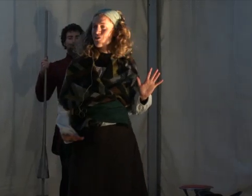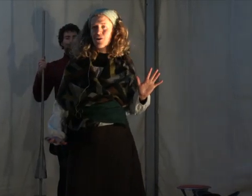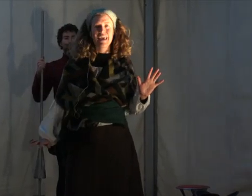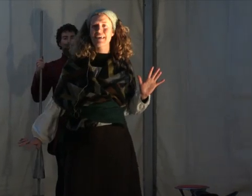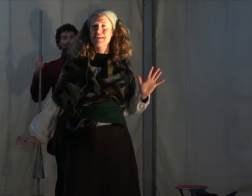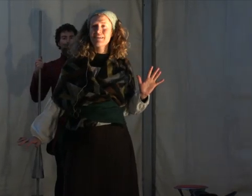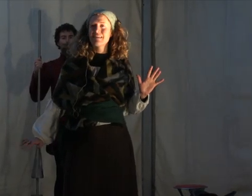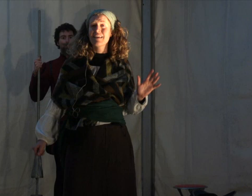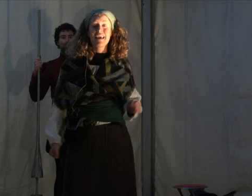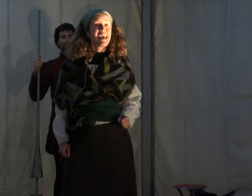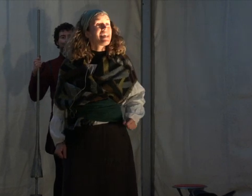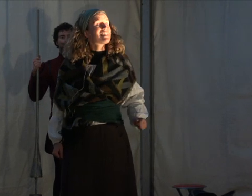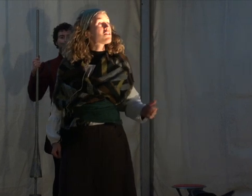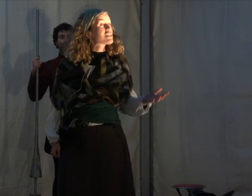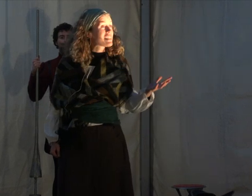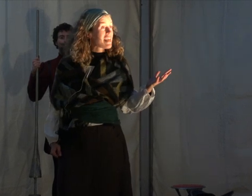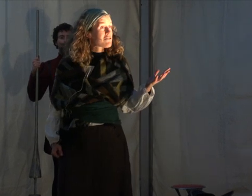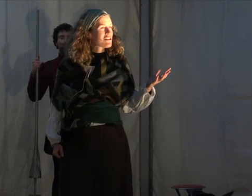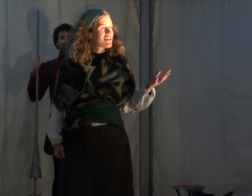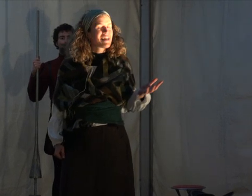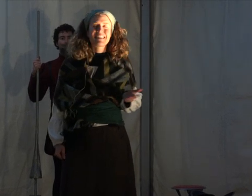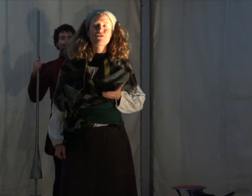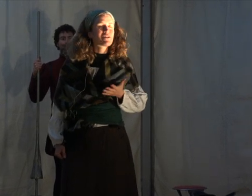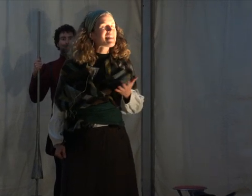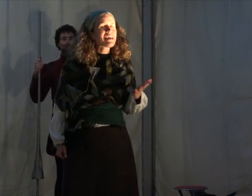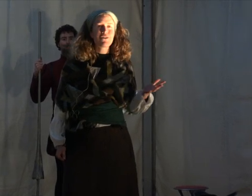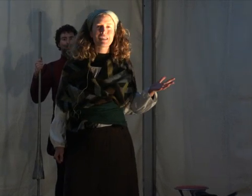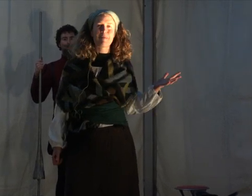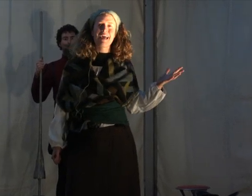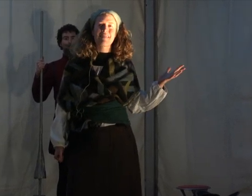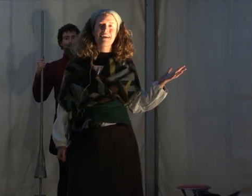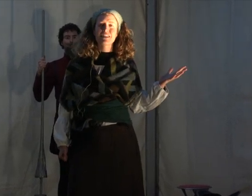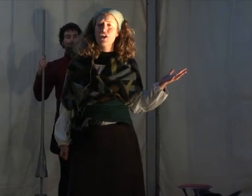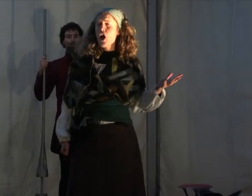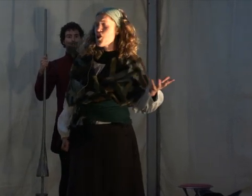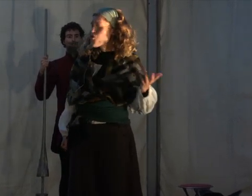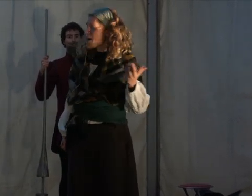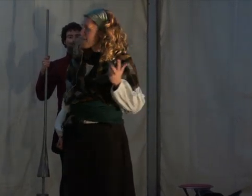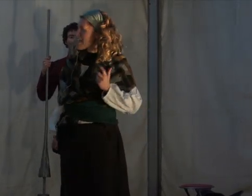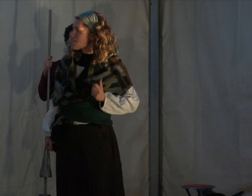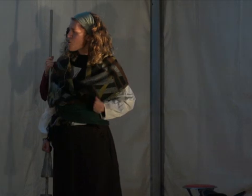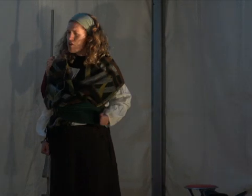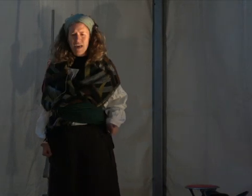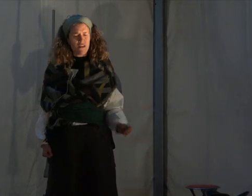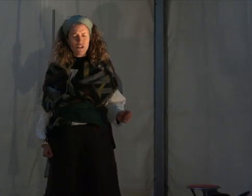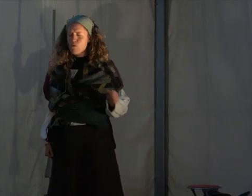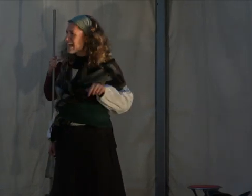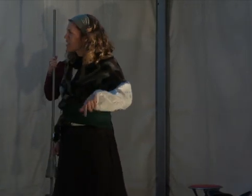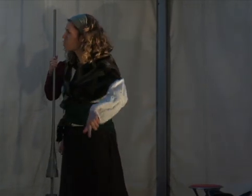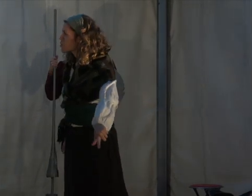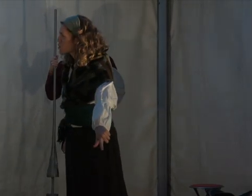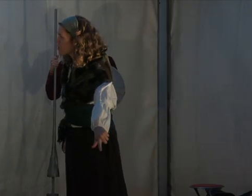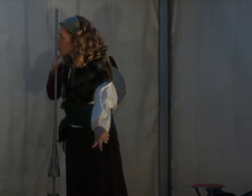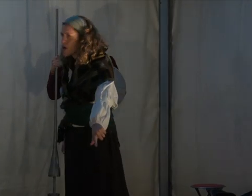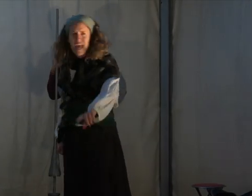ni escogerla. Y si los deseos se sustentan con esperanzas, no habiendo yo dado alguna